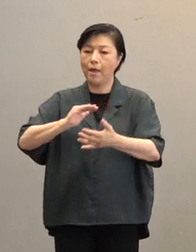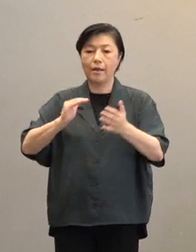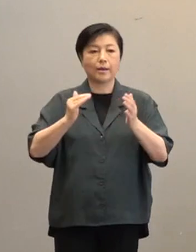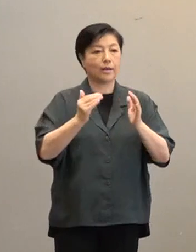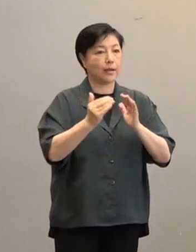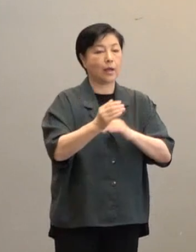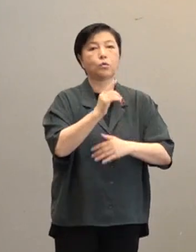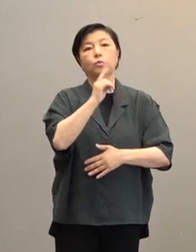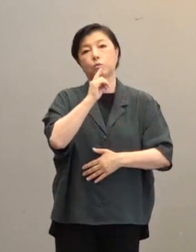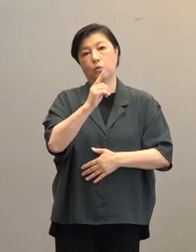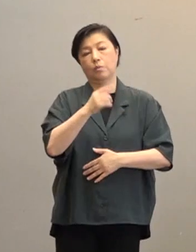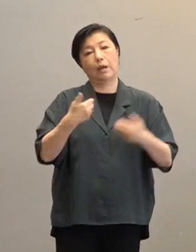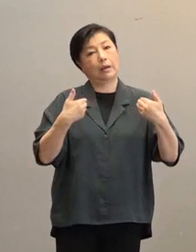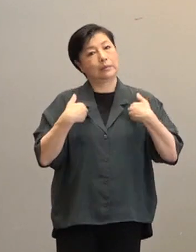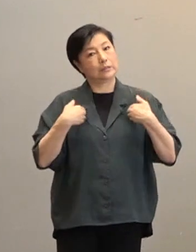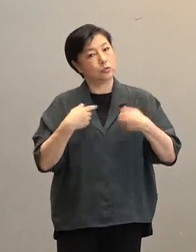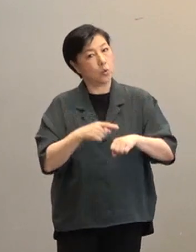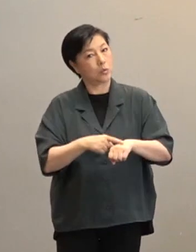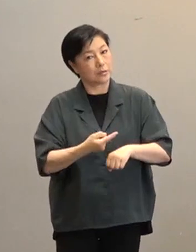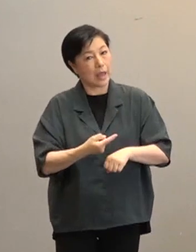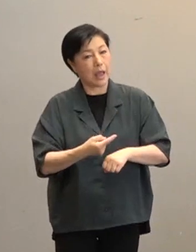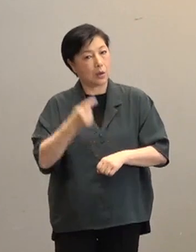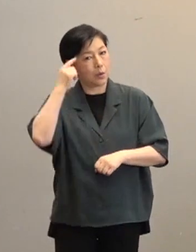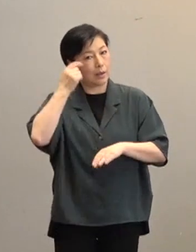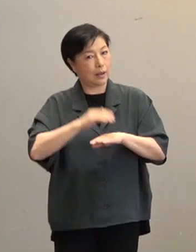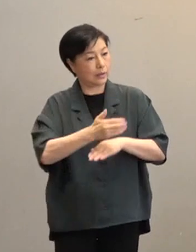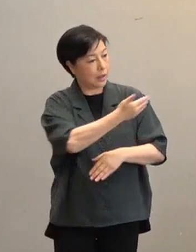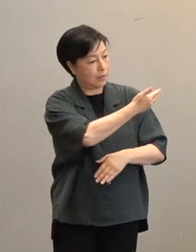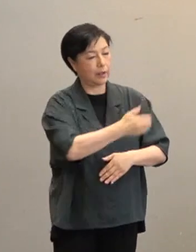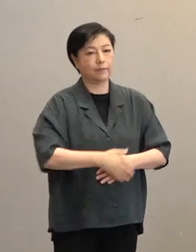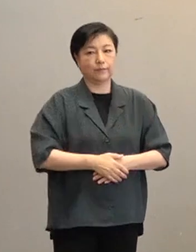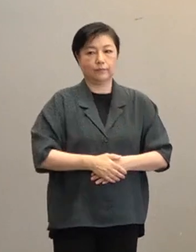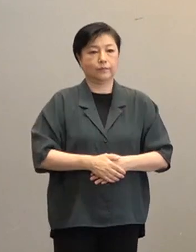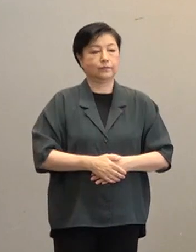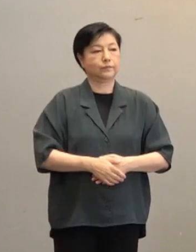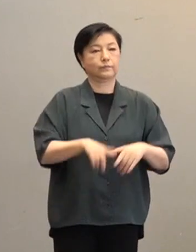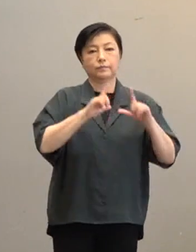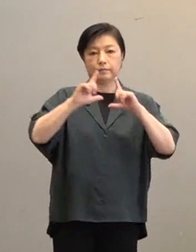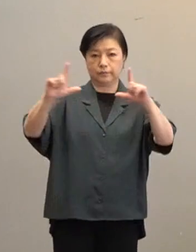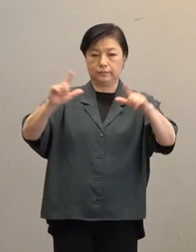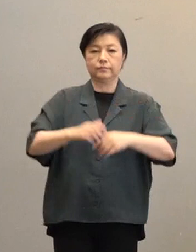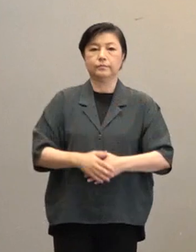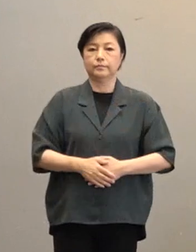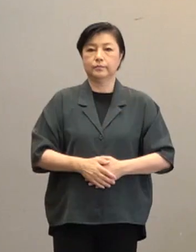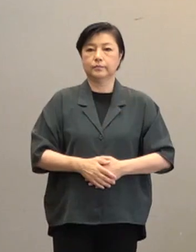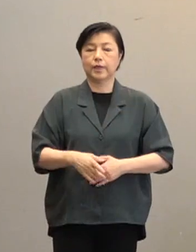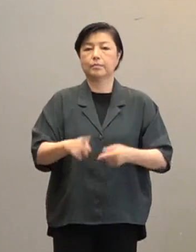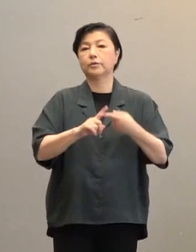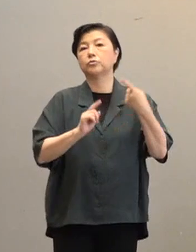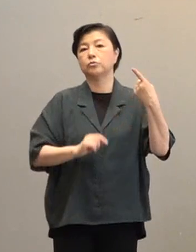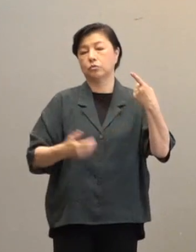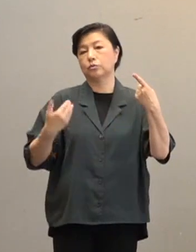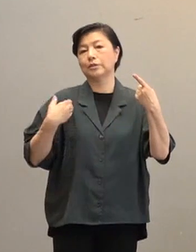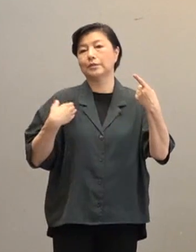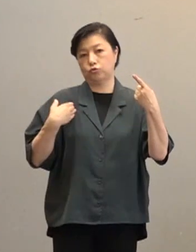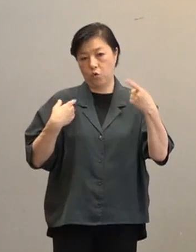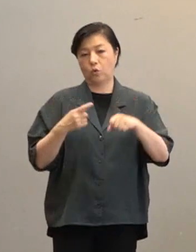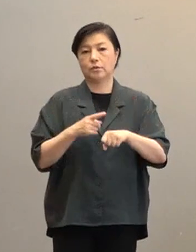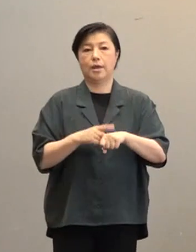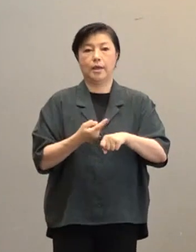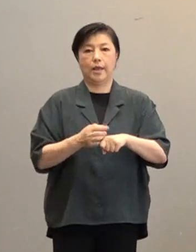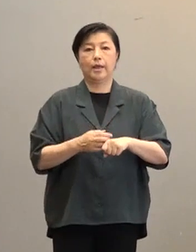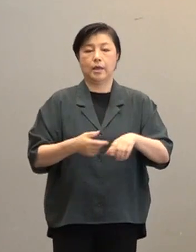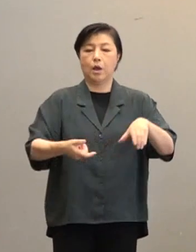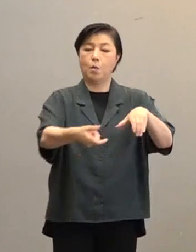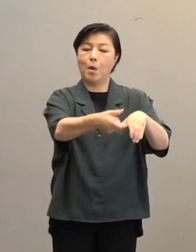というもの、あるいはその必要性というのをどのようにお考えなのか、お聞かせいただけますか。 まず一つ、その必要性の部分で言えば、